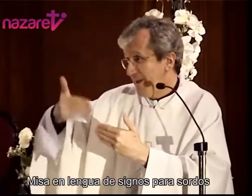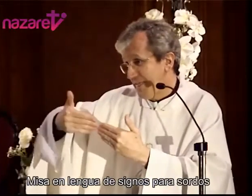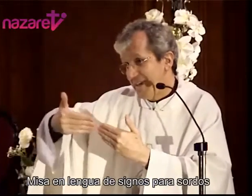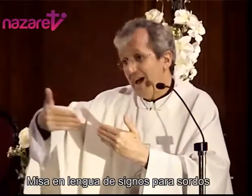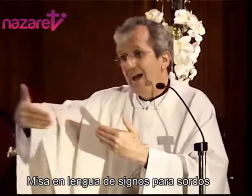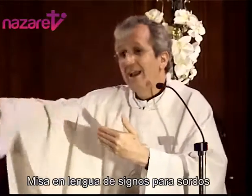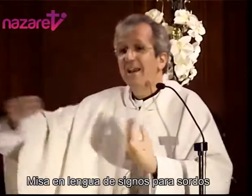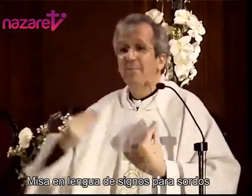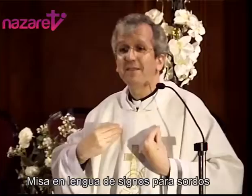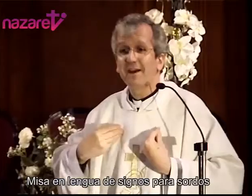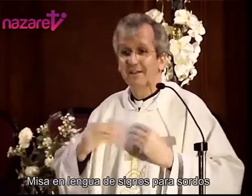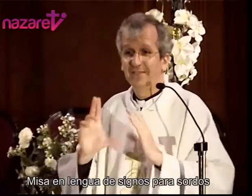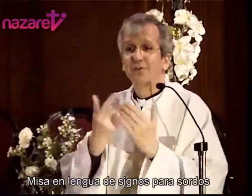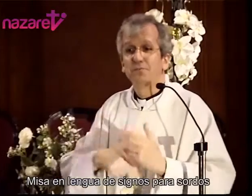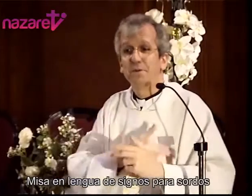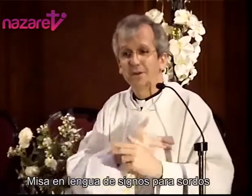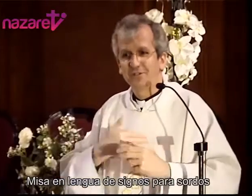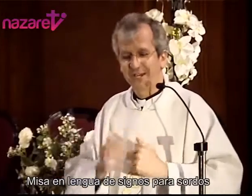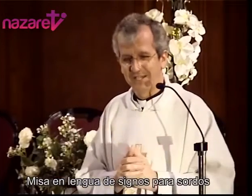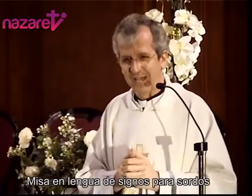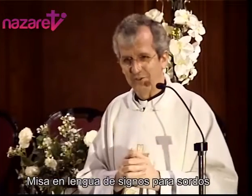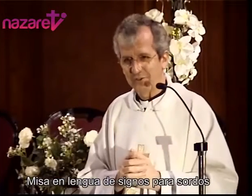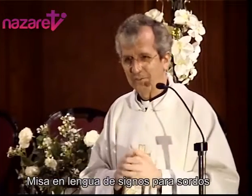ya la vida de los primeros cristianos.